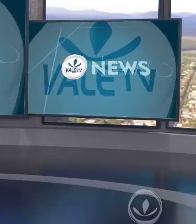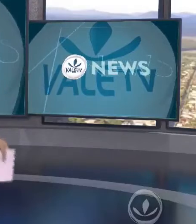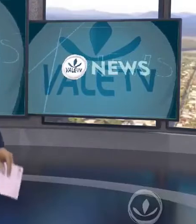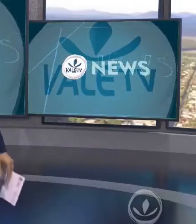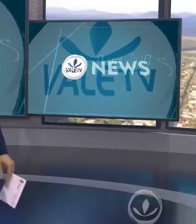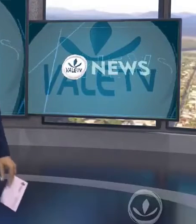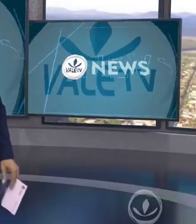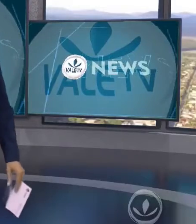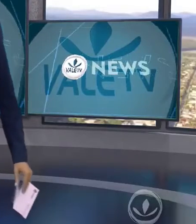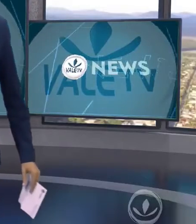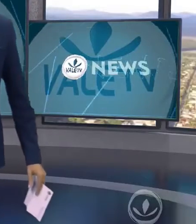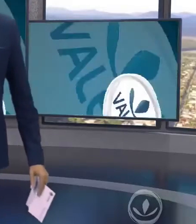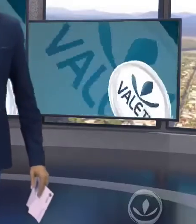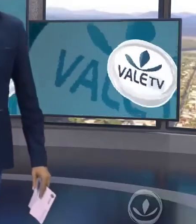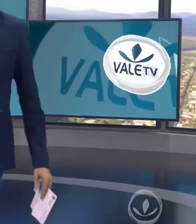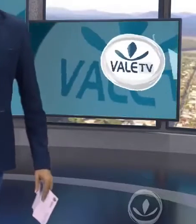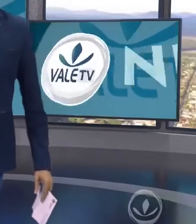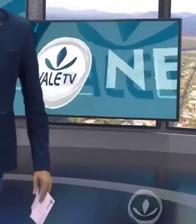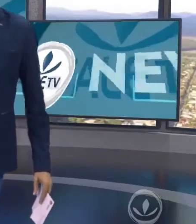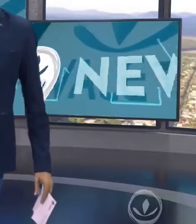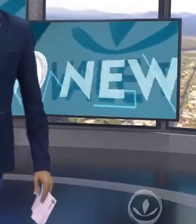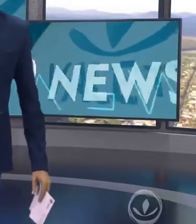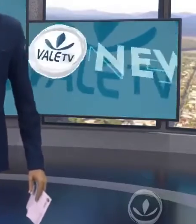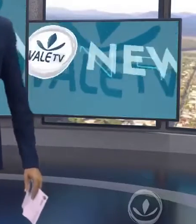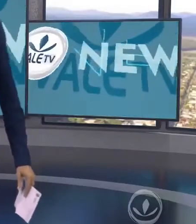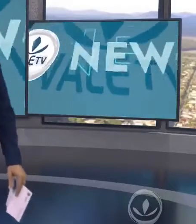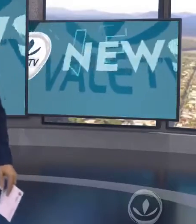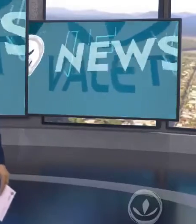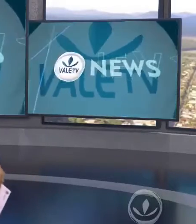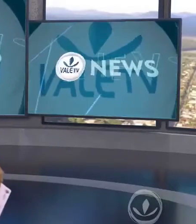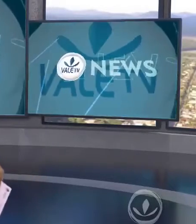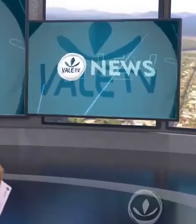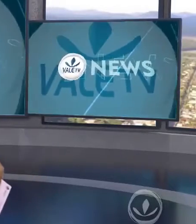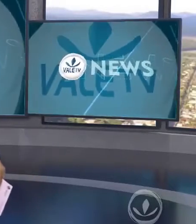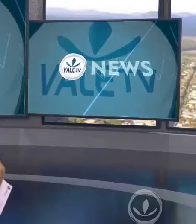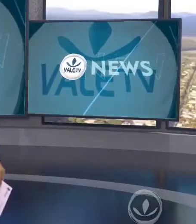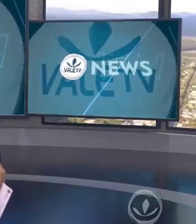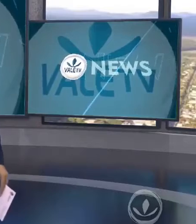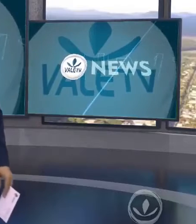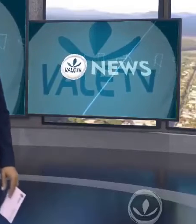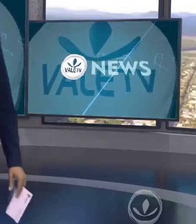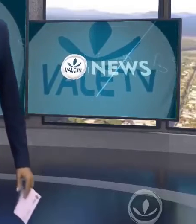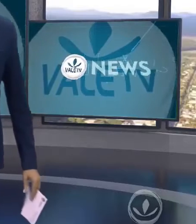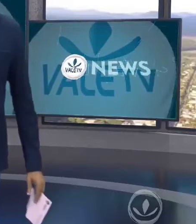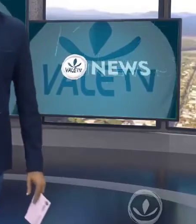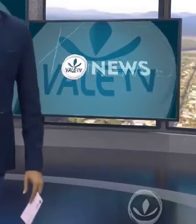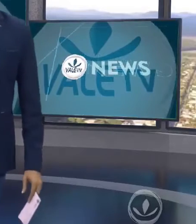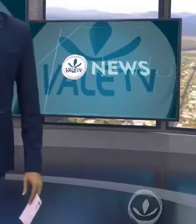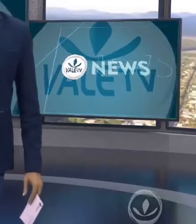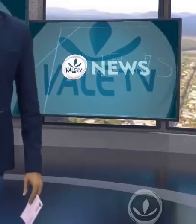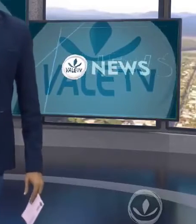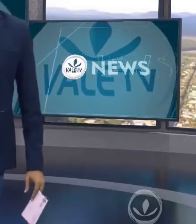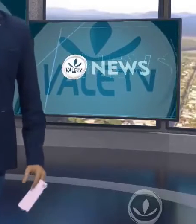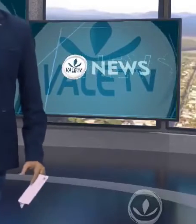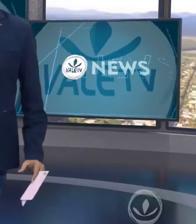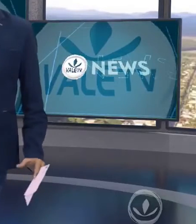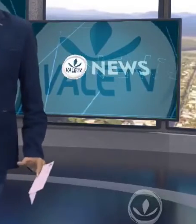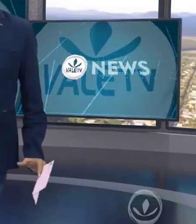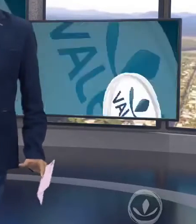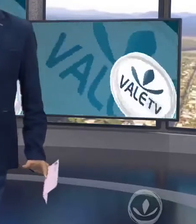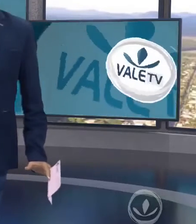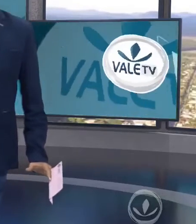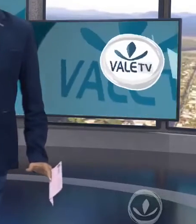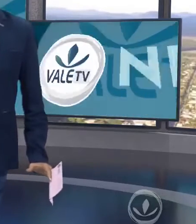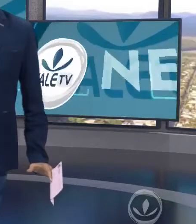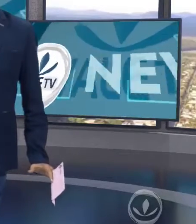Eu vou falar agora com o pessoal, vou falar aqui agora com o secretário interino da Saúde Goianésia. Ele